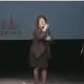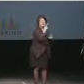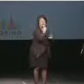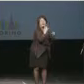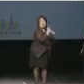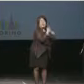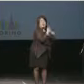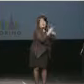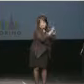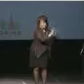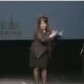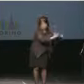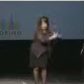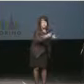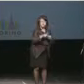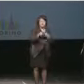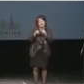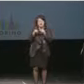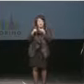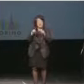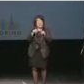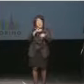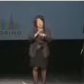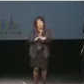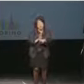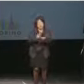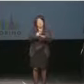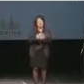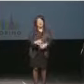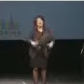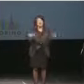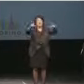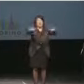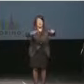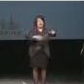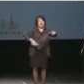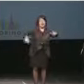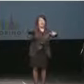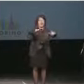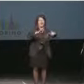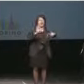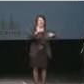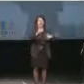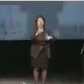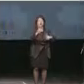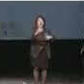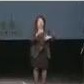davanti all'Oval troverete anche un area food dedicata al cibo di qualità attraverso la